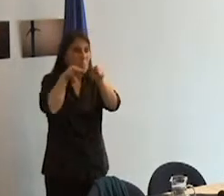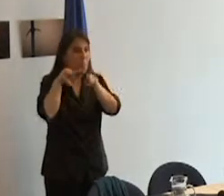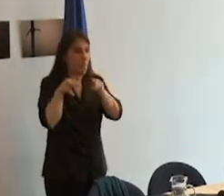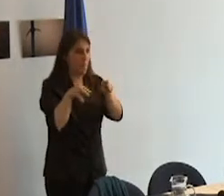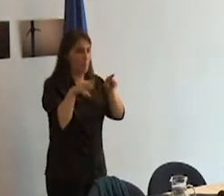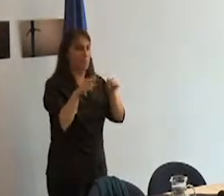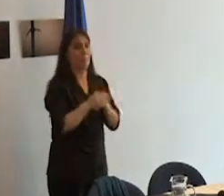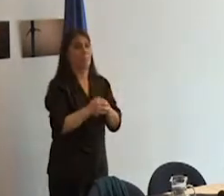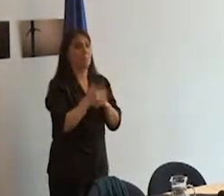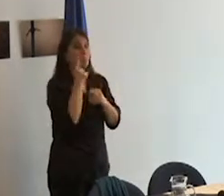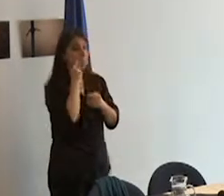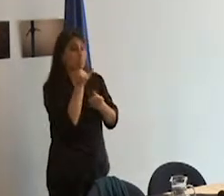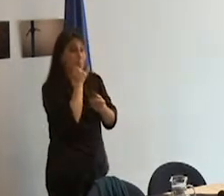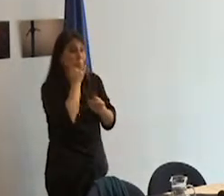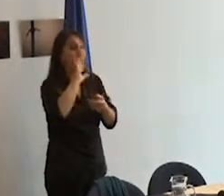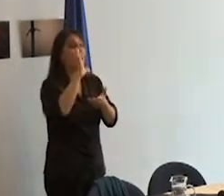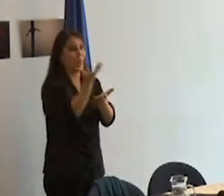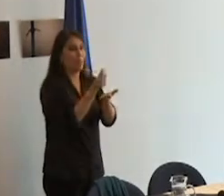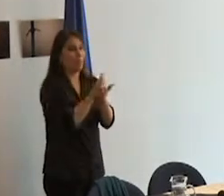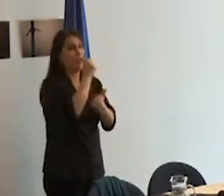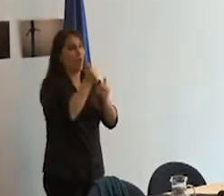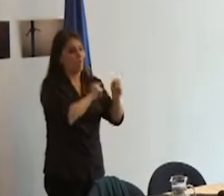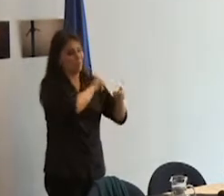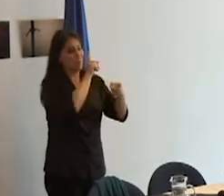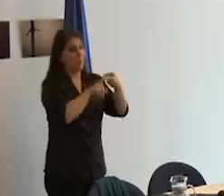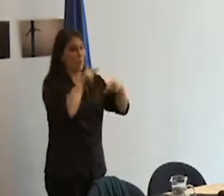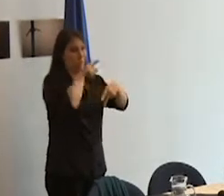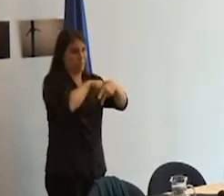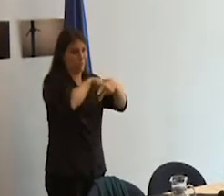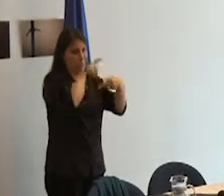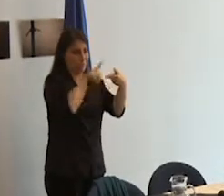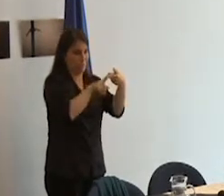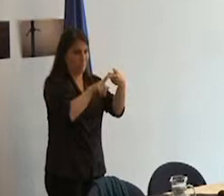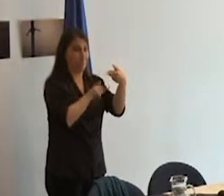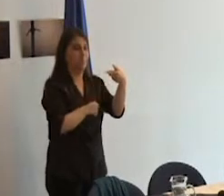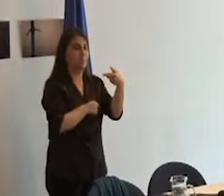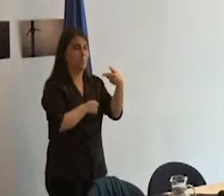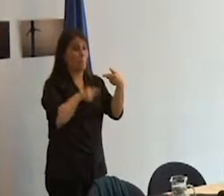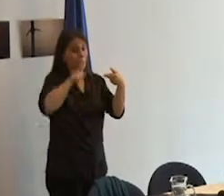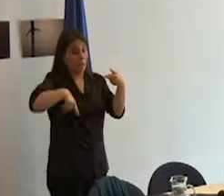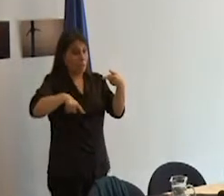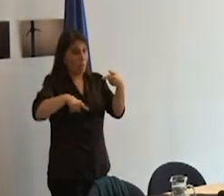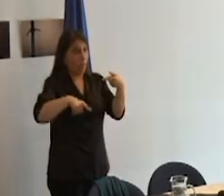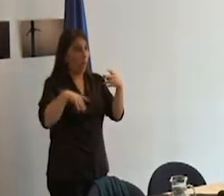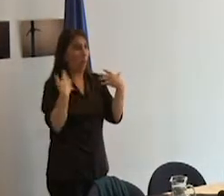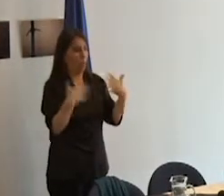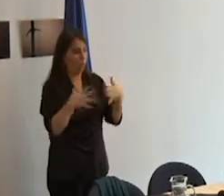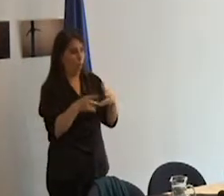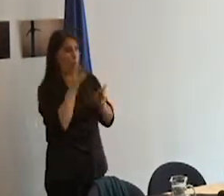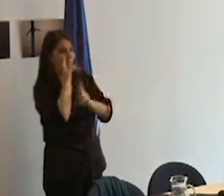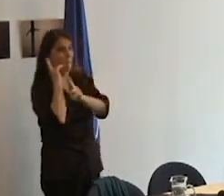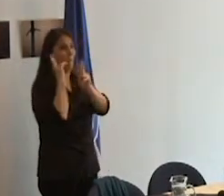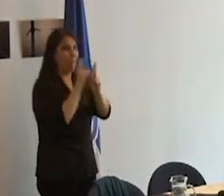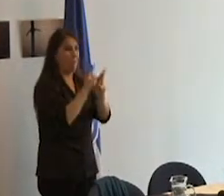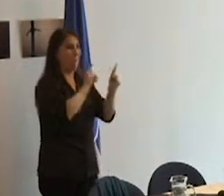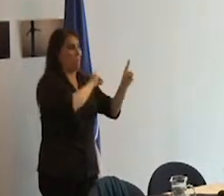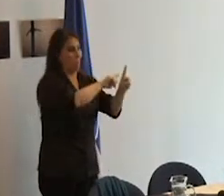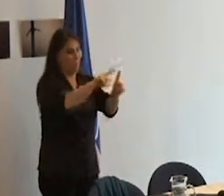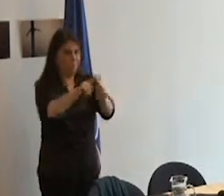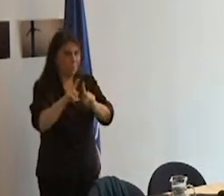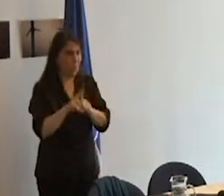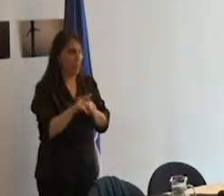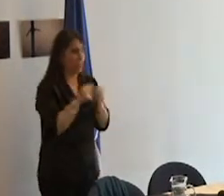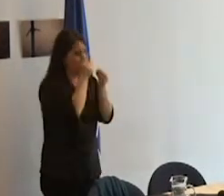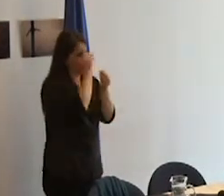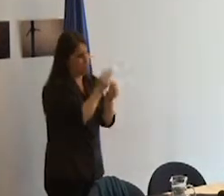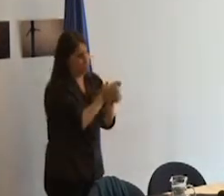elementos dieron como resultado el segundo momento, una escuela que señala y celebra lo diverso, lo diferente, y